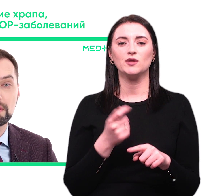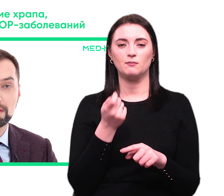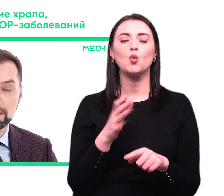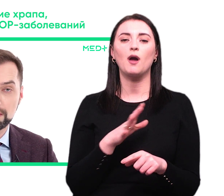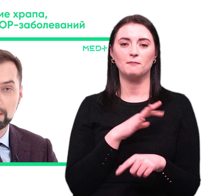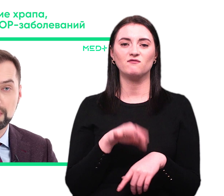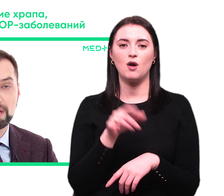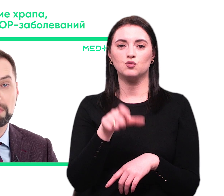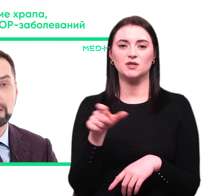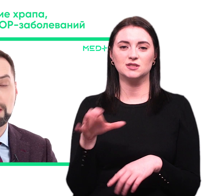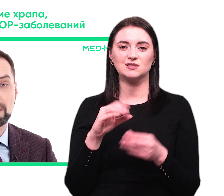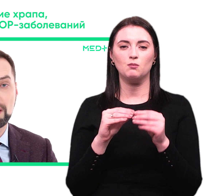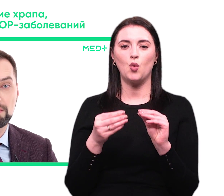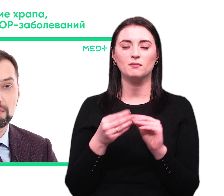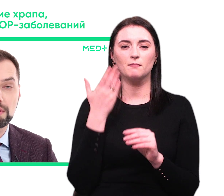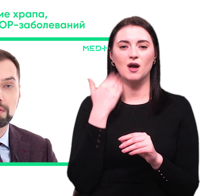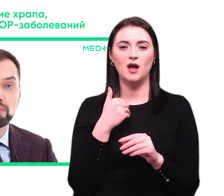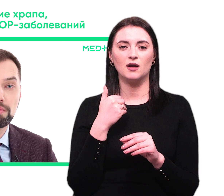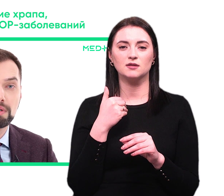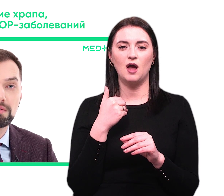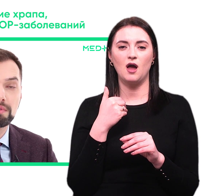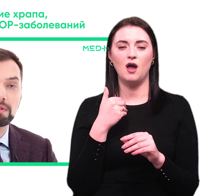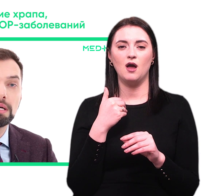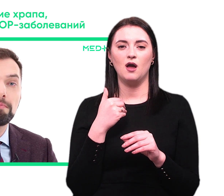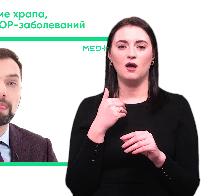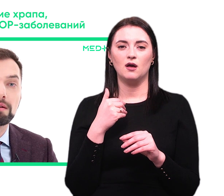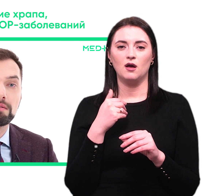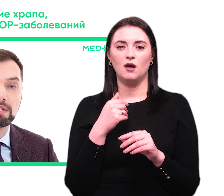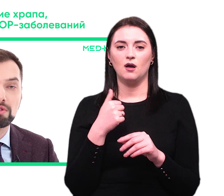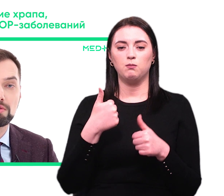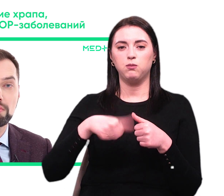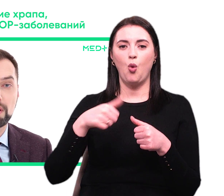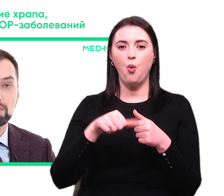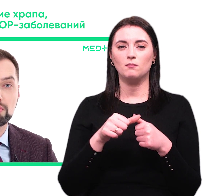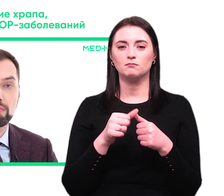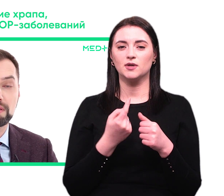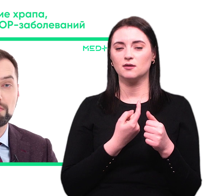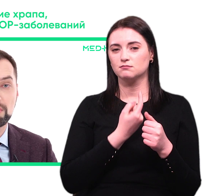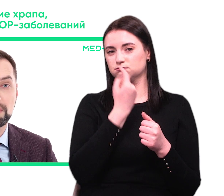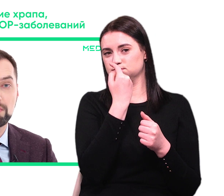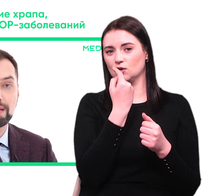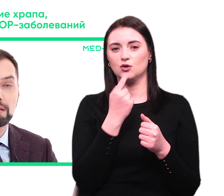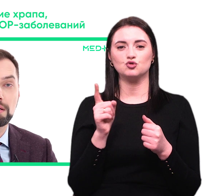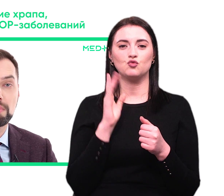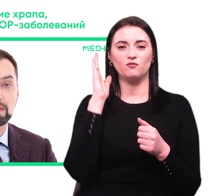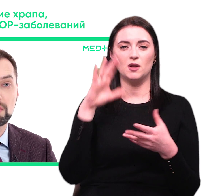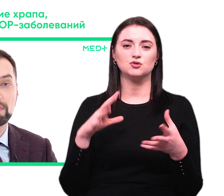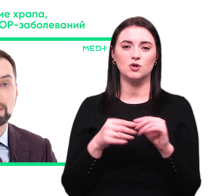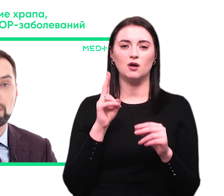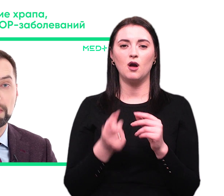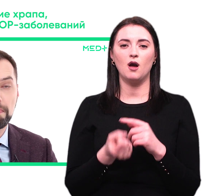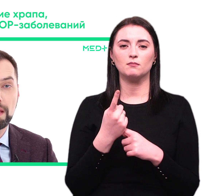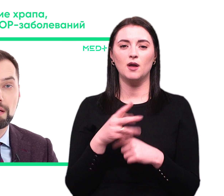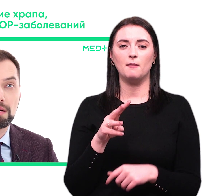бывают пациенты с проблемами, когда проваливаются пломбы в верхнечелюстную пазуху, что в последующем приводит к